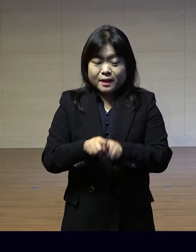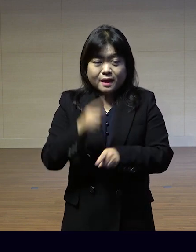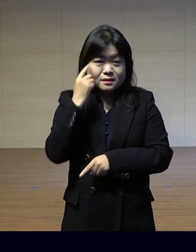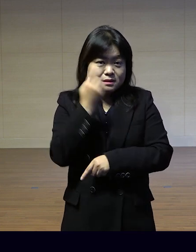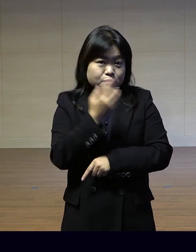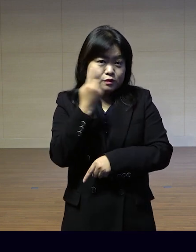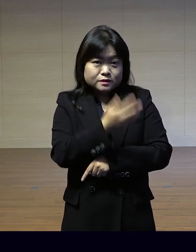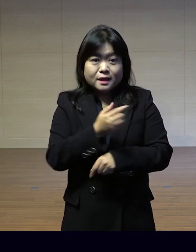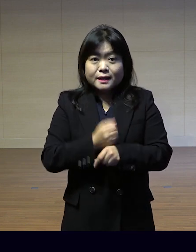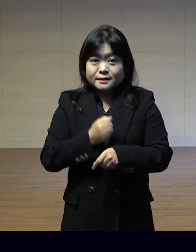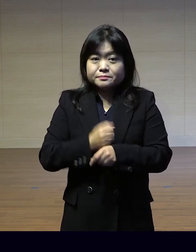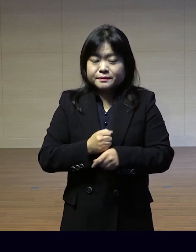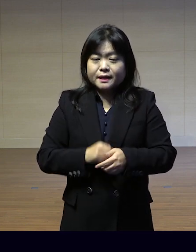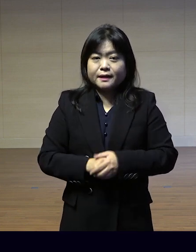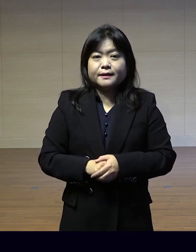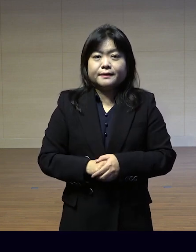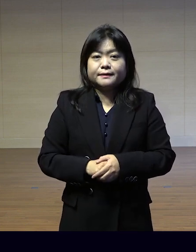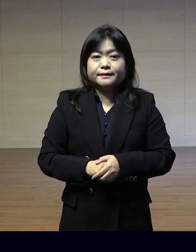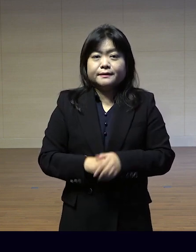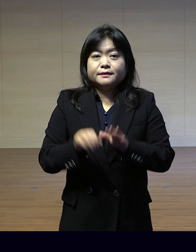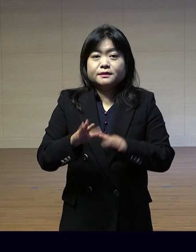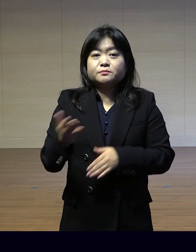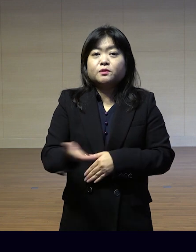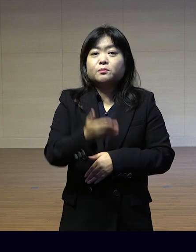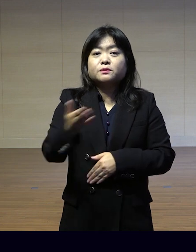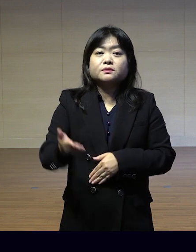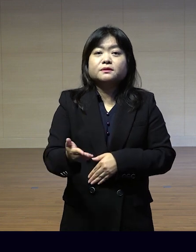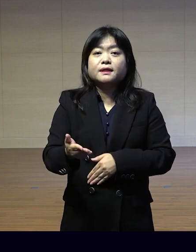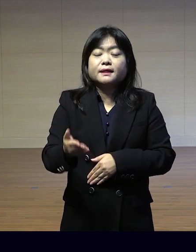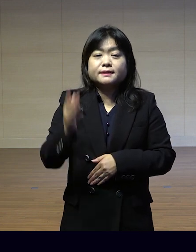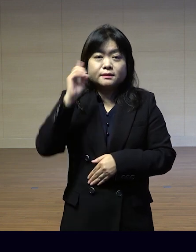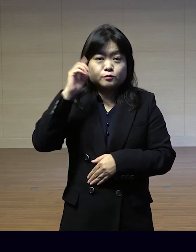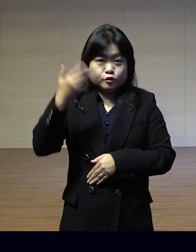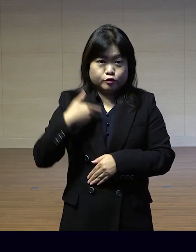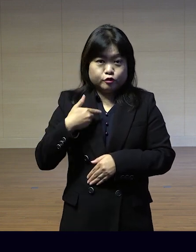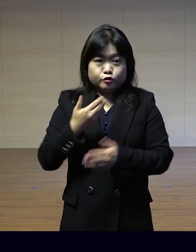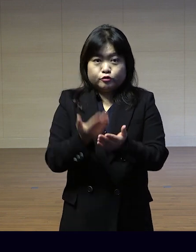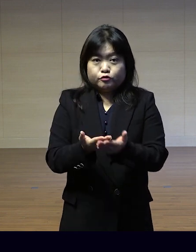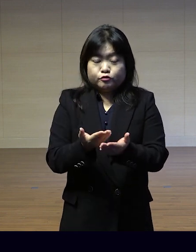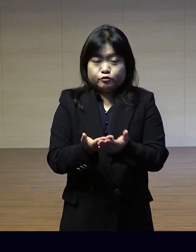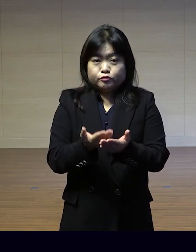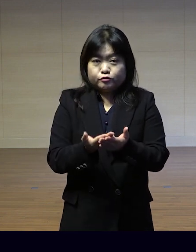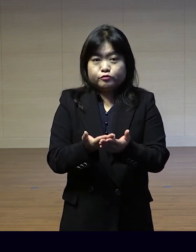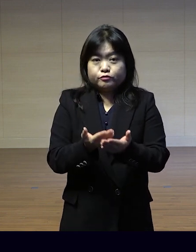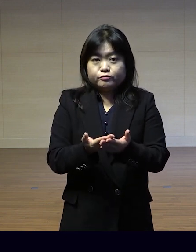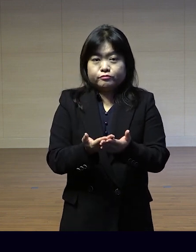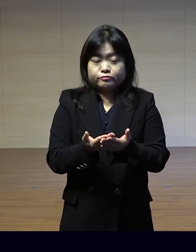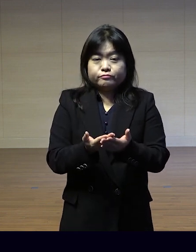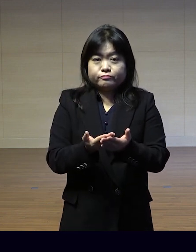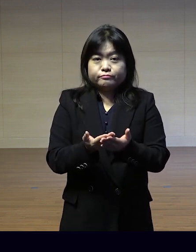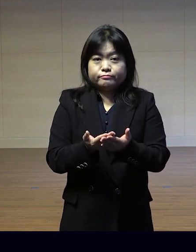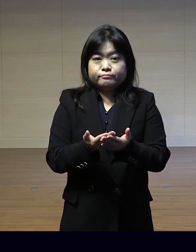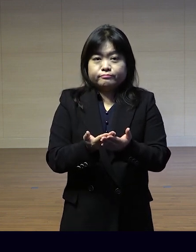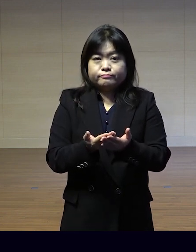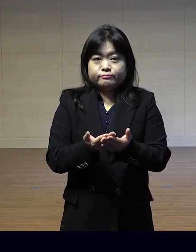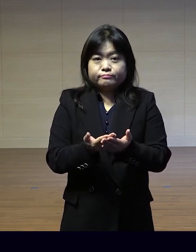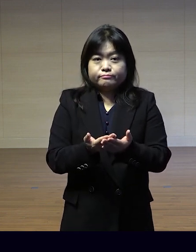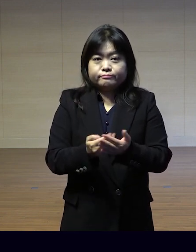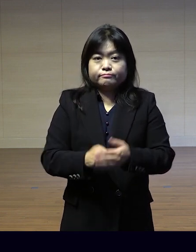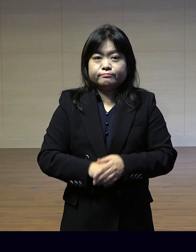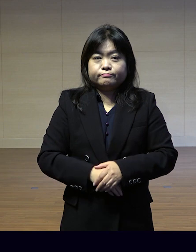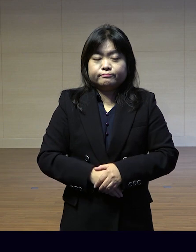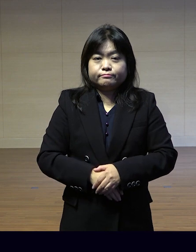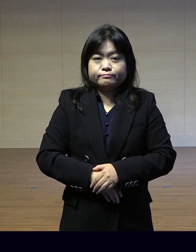드려보겠습니다. 그래서 지금은 먼저 여러분들이 가지고 계시는 질문이 무엇인지 한번 확인을 하고 그